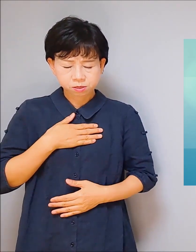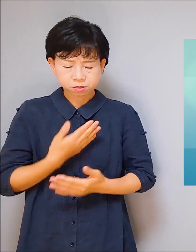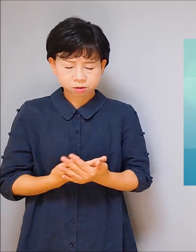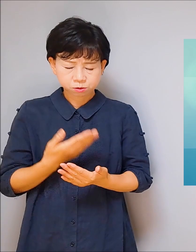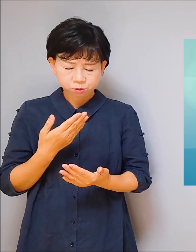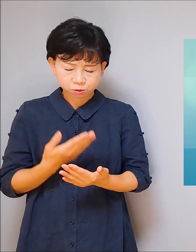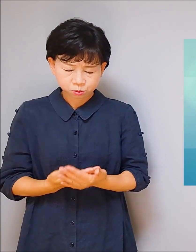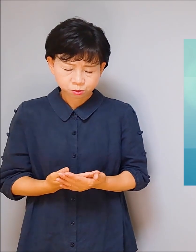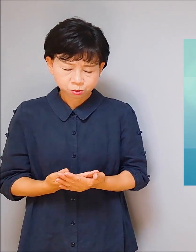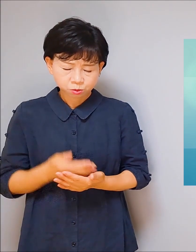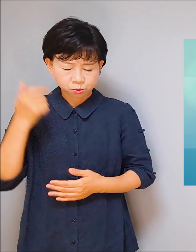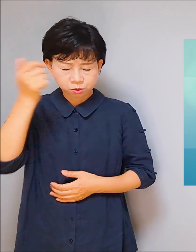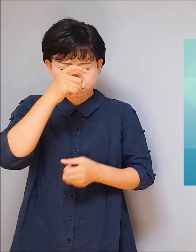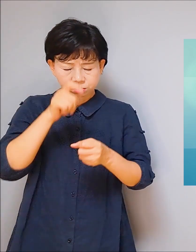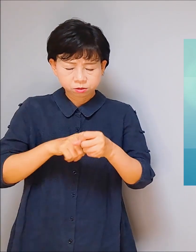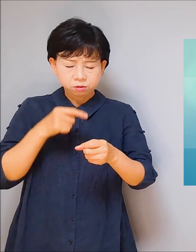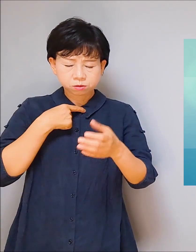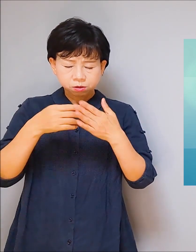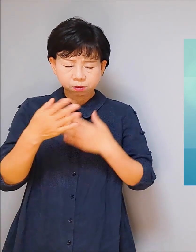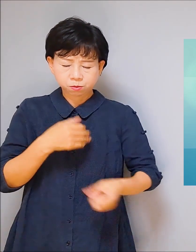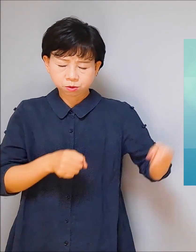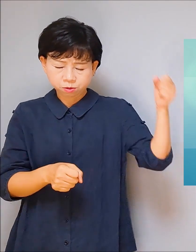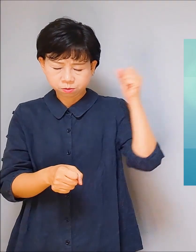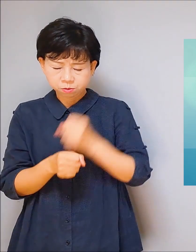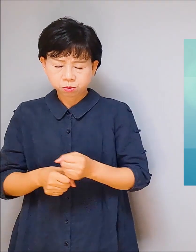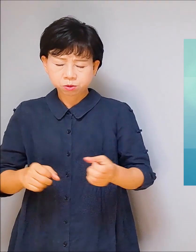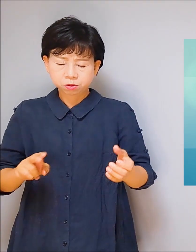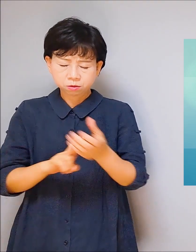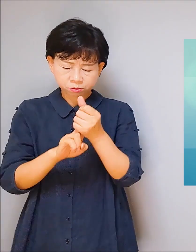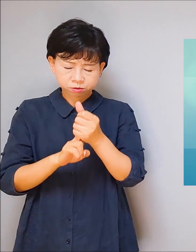하옵시고 영적 체험과 회복의 역사가